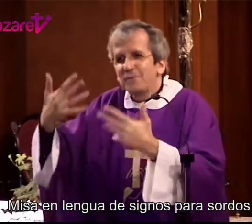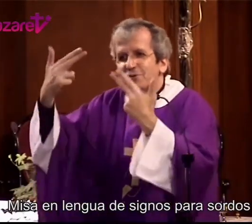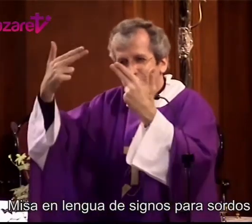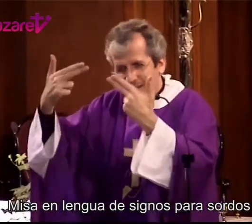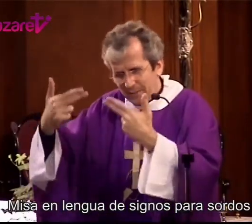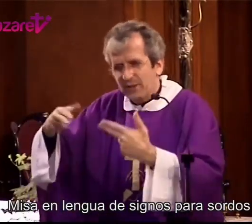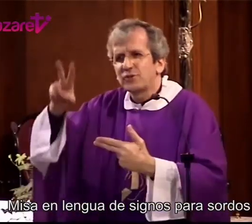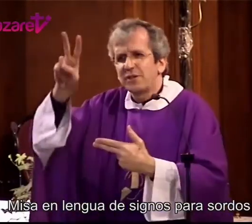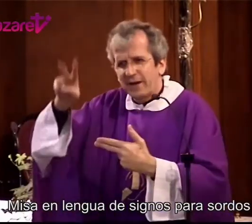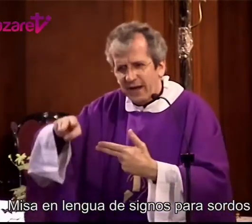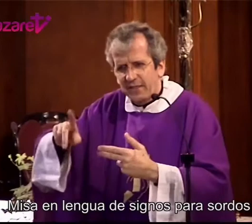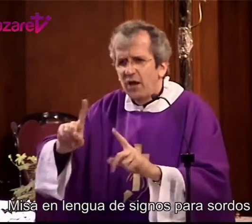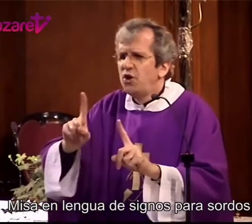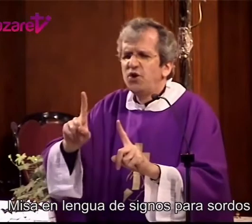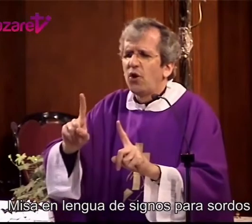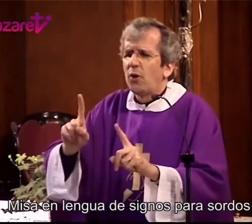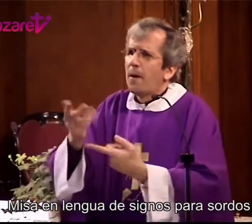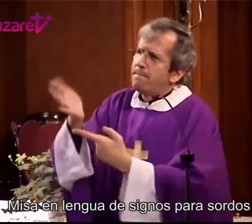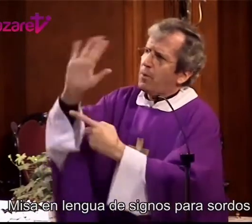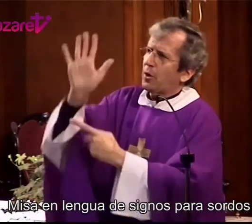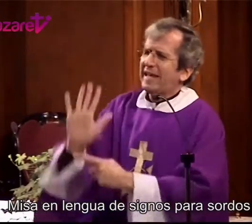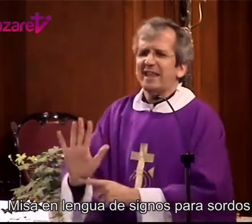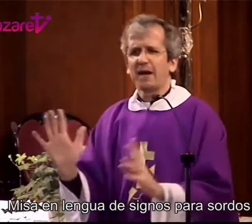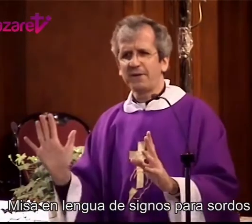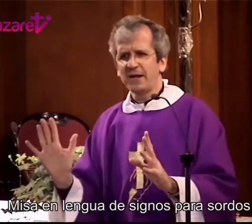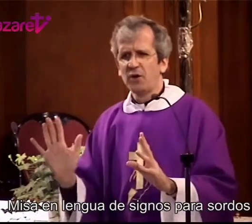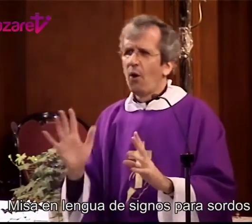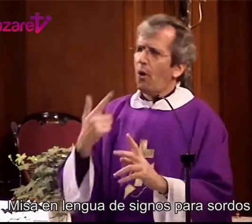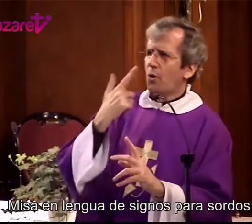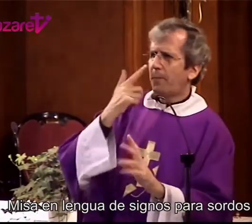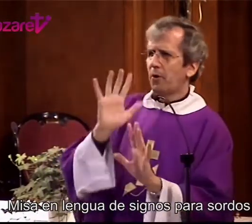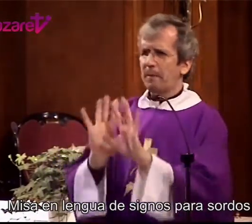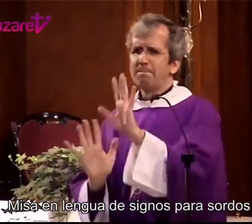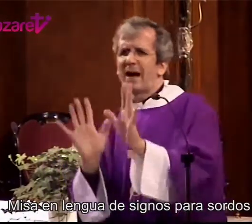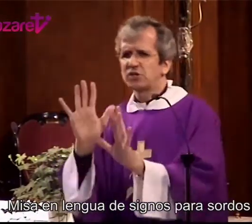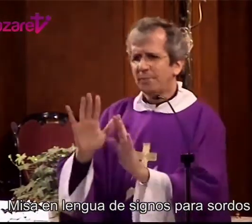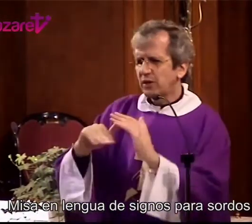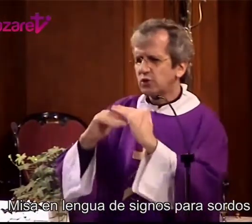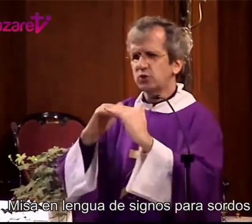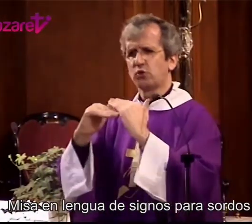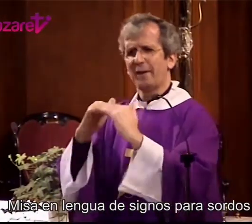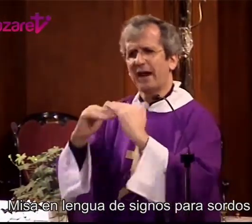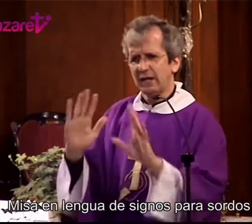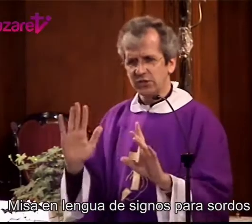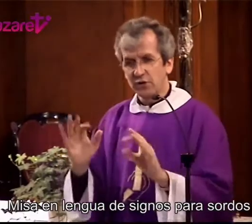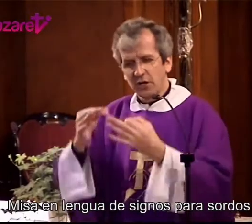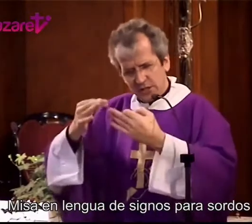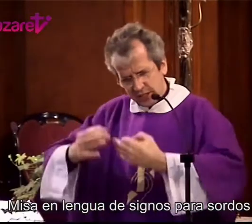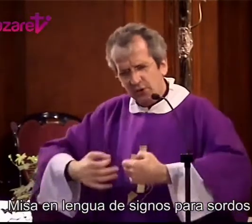los mandamientos de verdad, no por quedar bien o no por más o menos superar el listón, sino